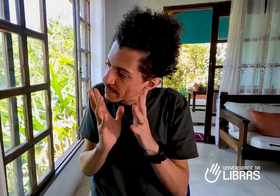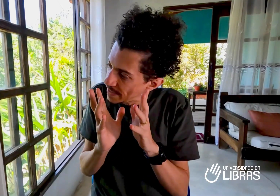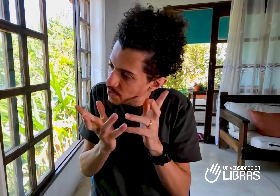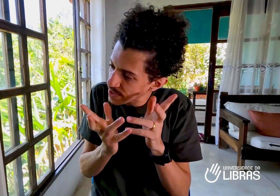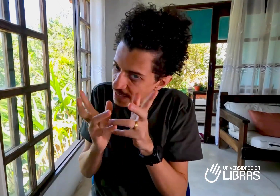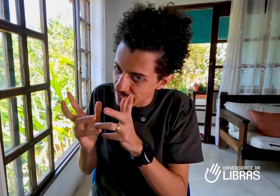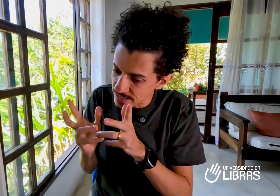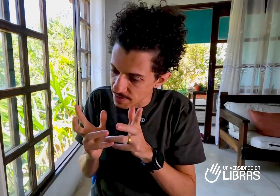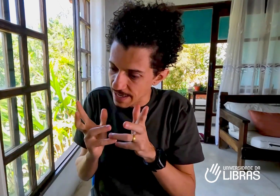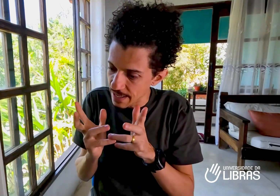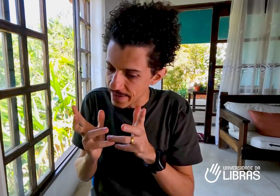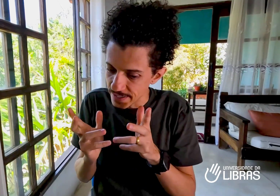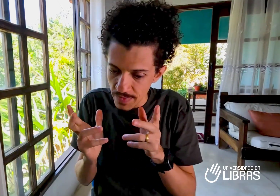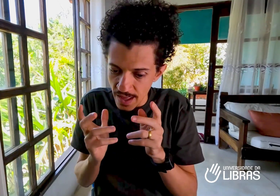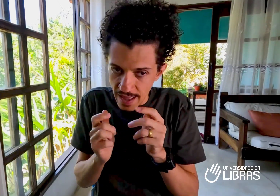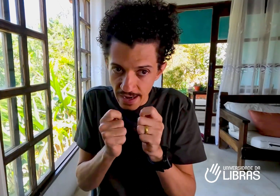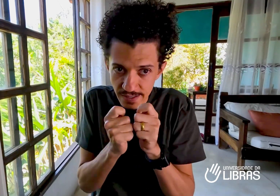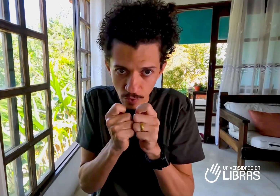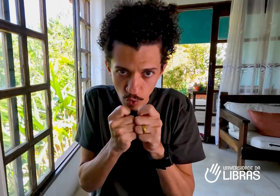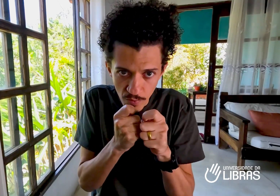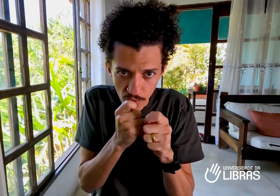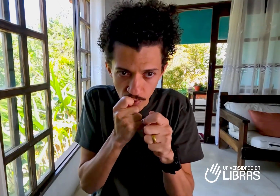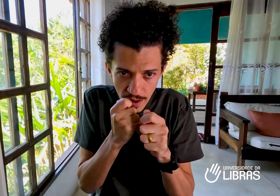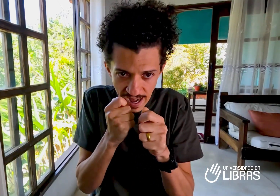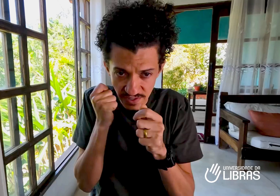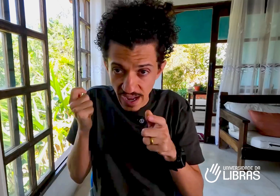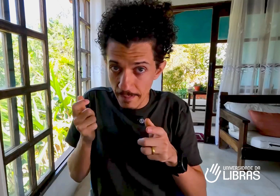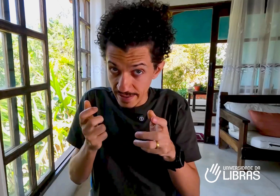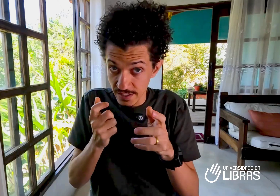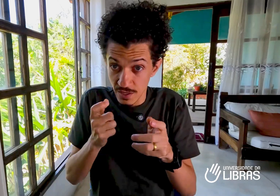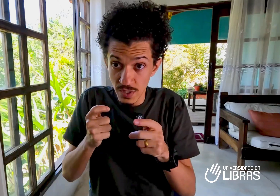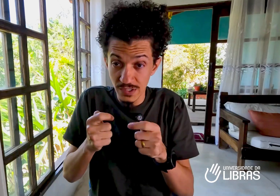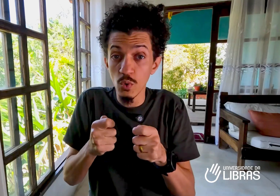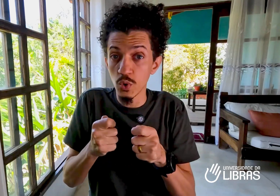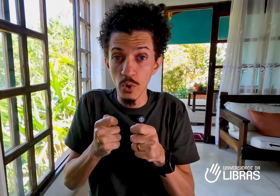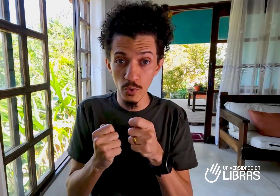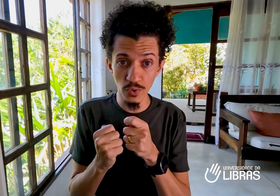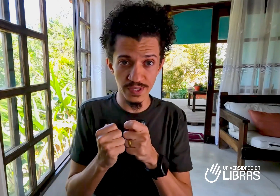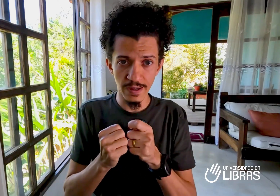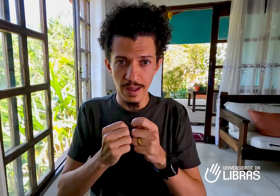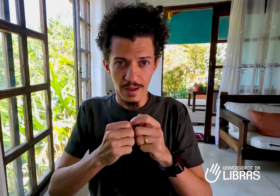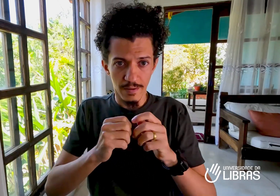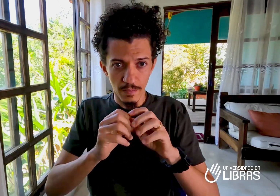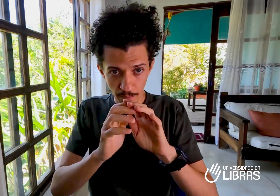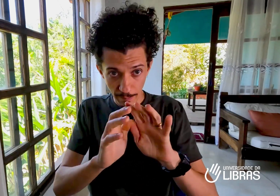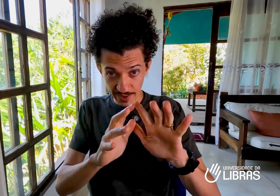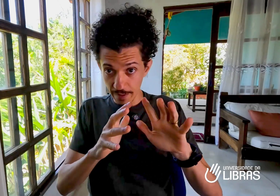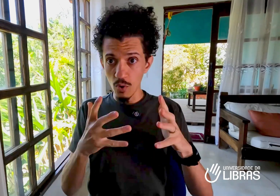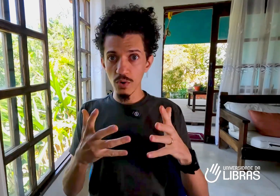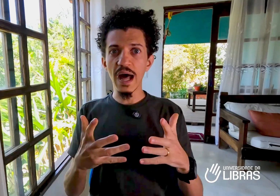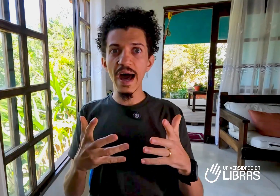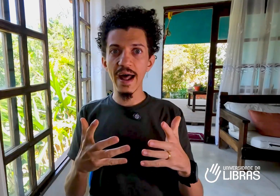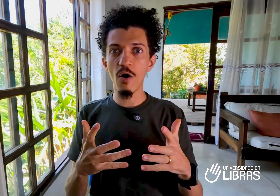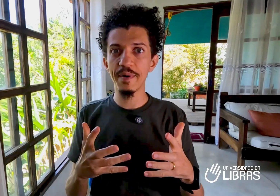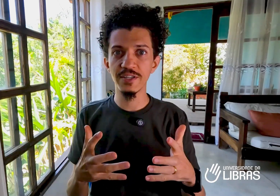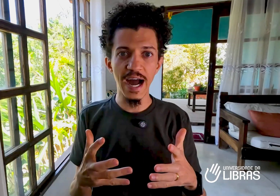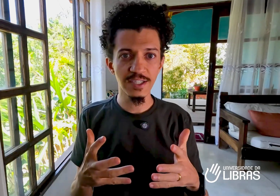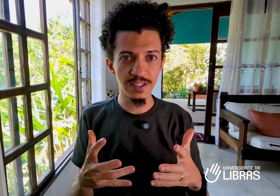sua sinalização na Libras, eles são como as ferramentas que um escultor usa para poder moldar a obra de arte